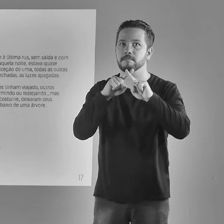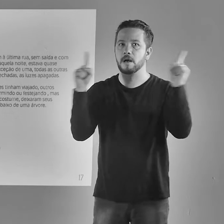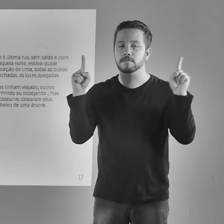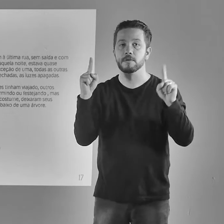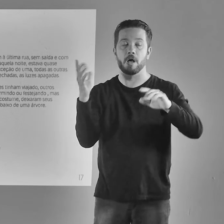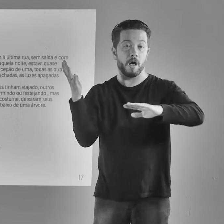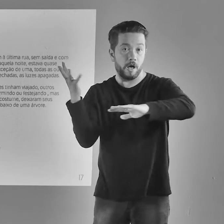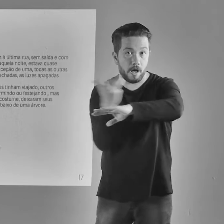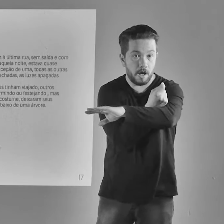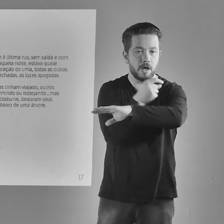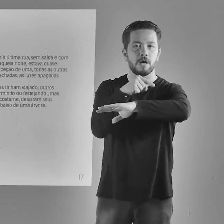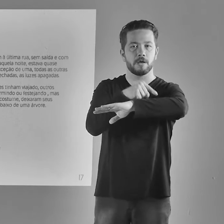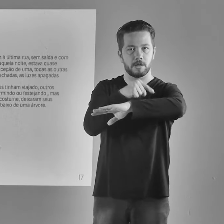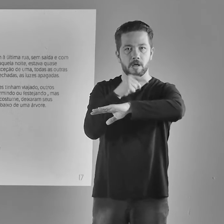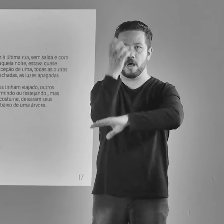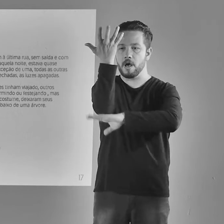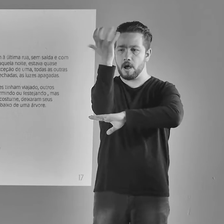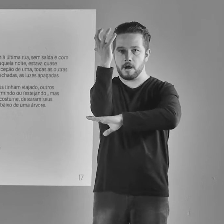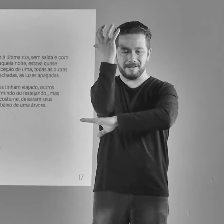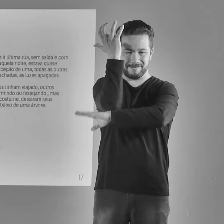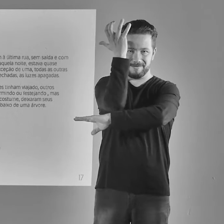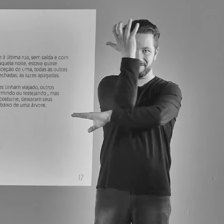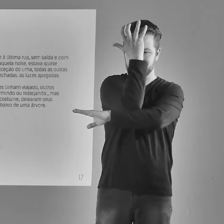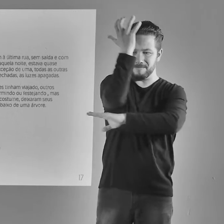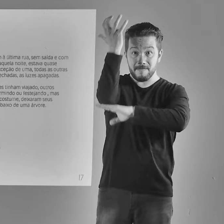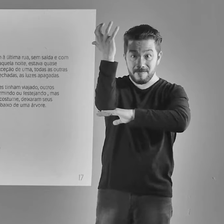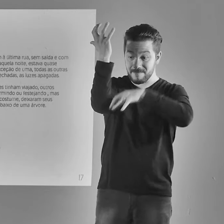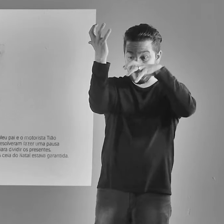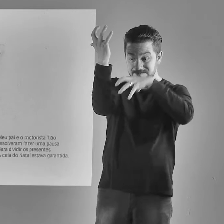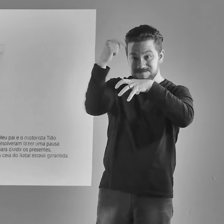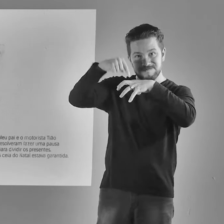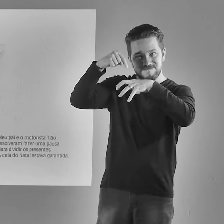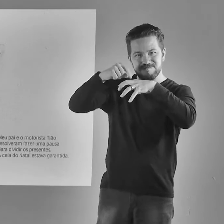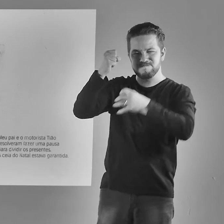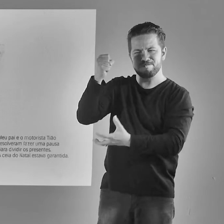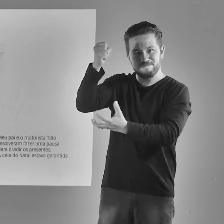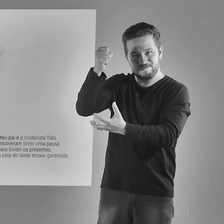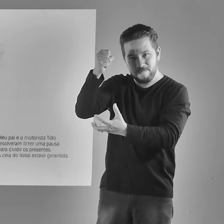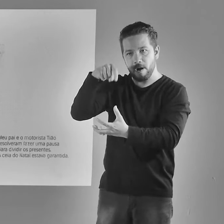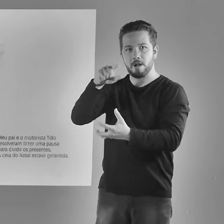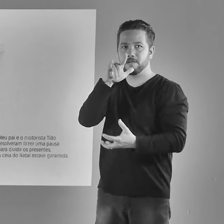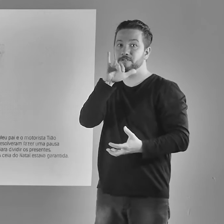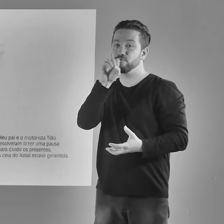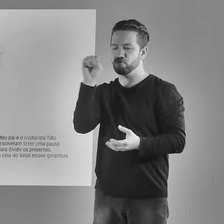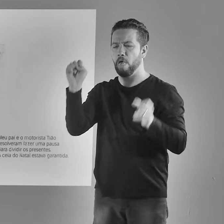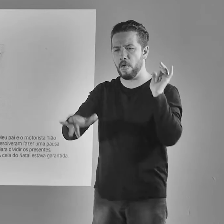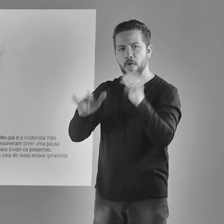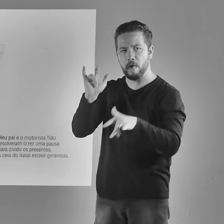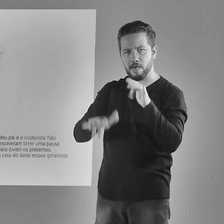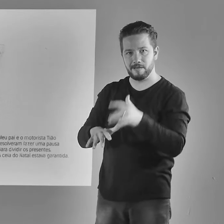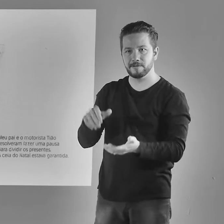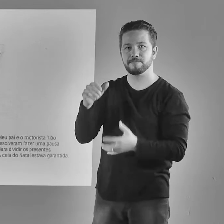de costume, haviam deixado seu lixo embaixo de uma árvore. Meu pai e o motorista